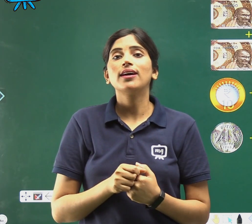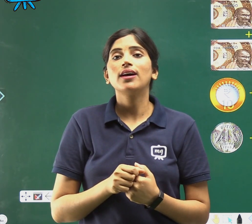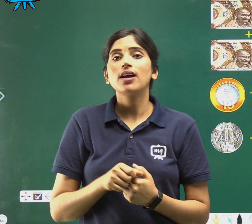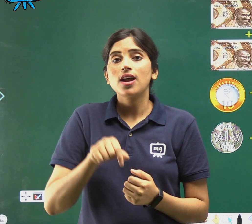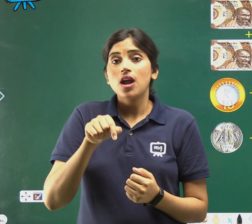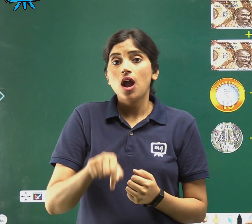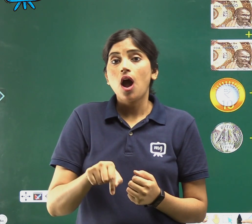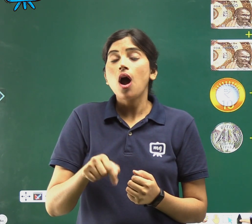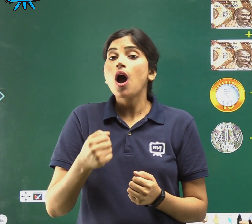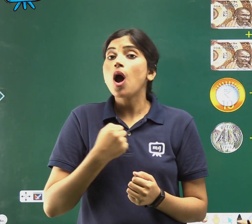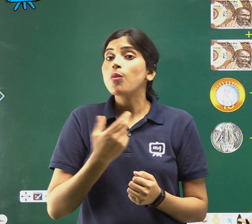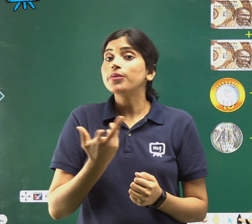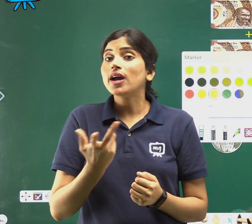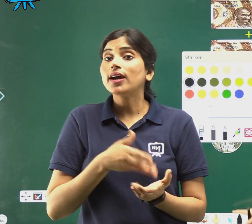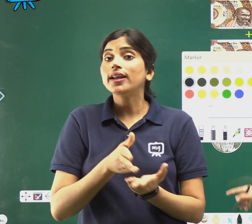अब हम क्या करेंगे,